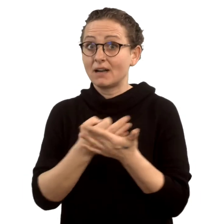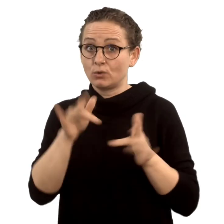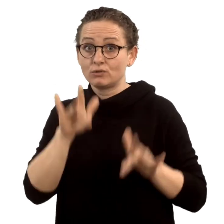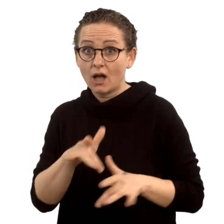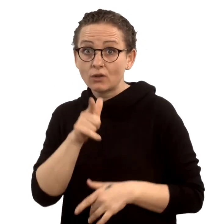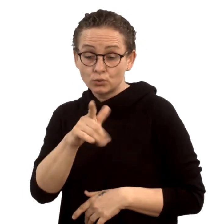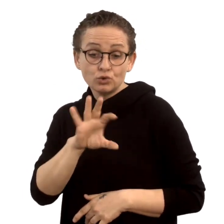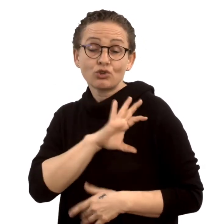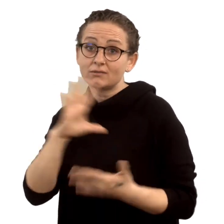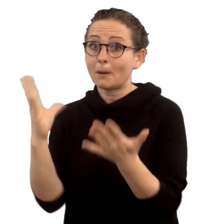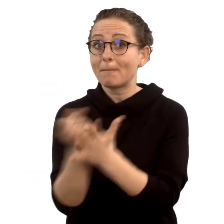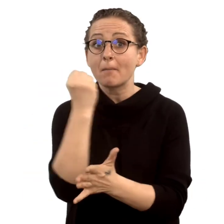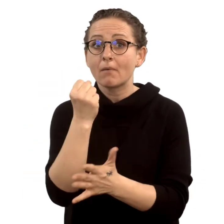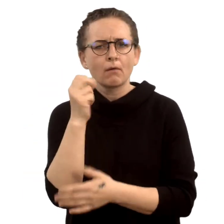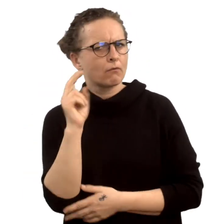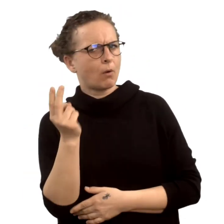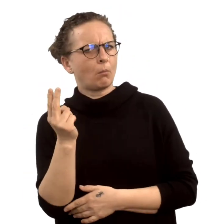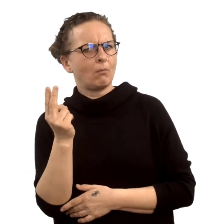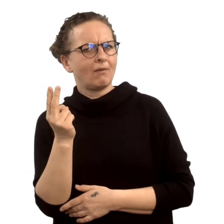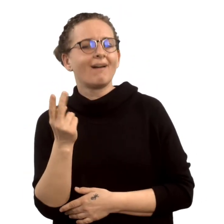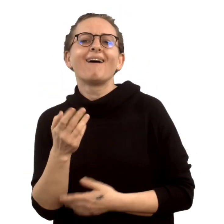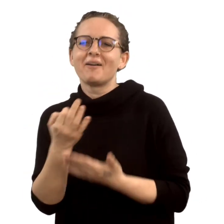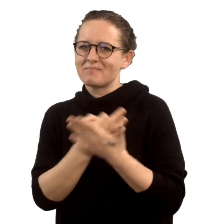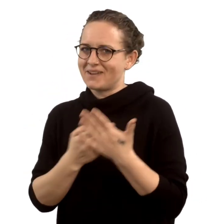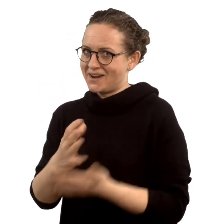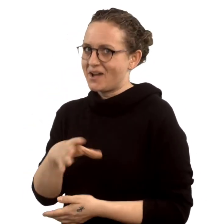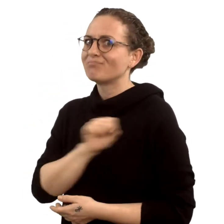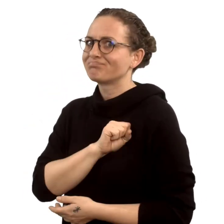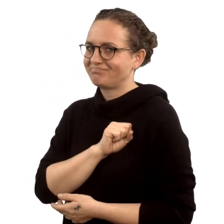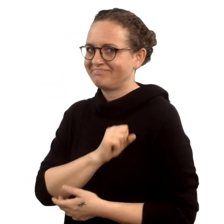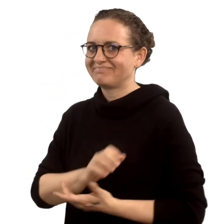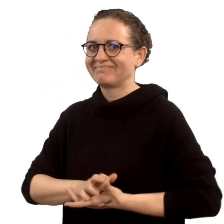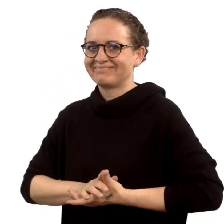Ergreifen Sie die Chance Weiterbildung, denn Bildung wirkt!